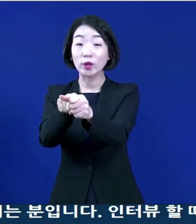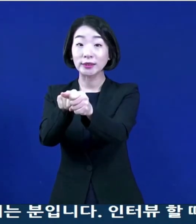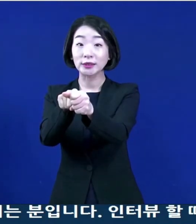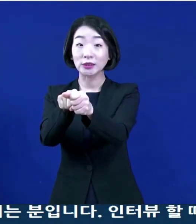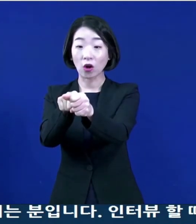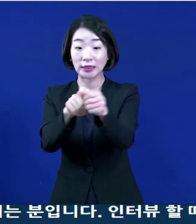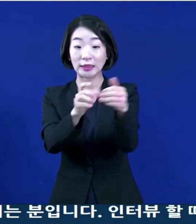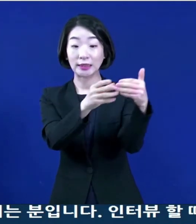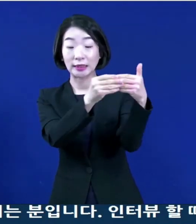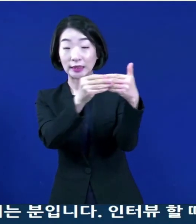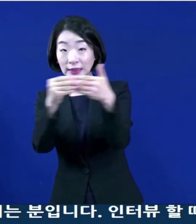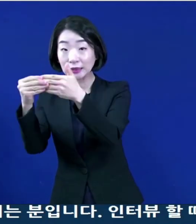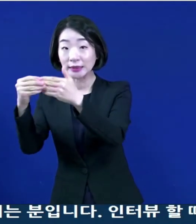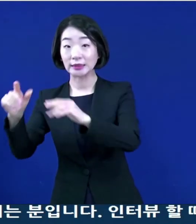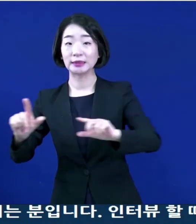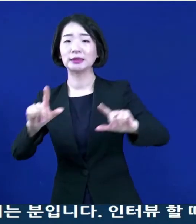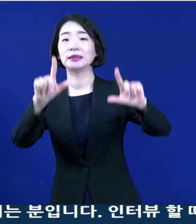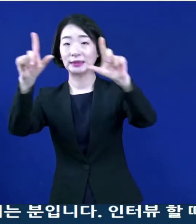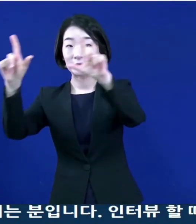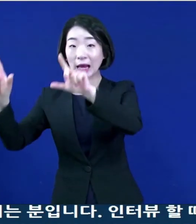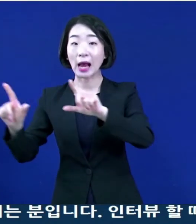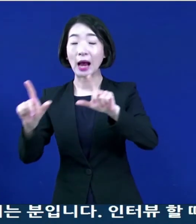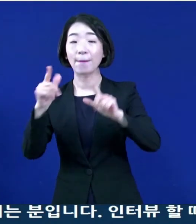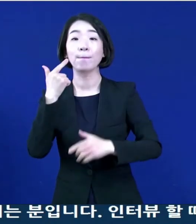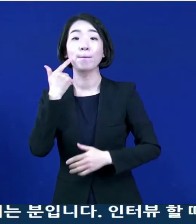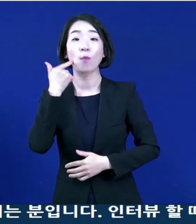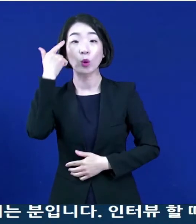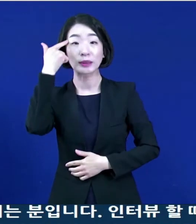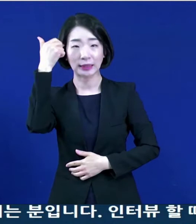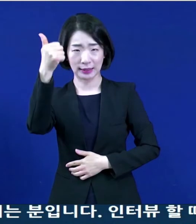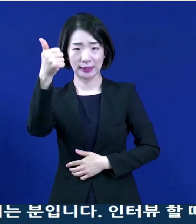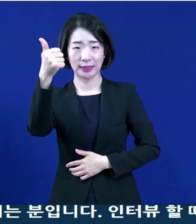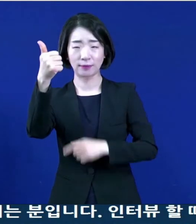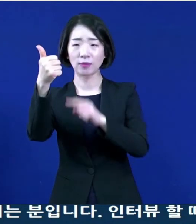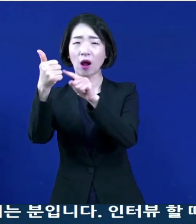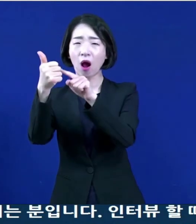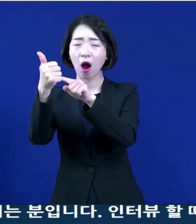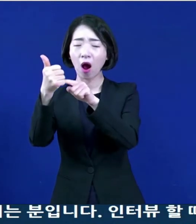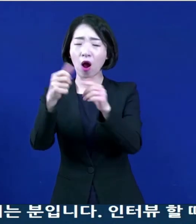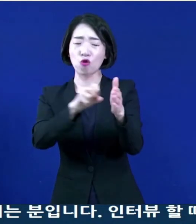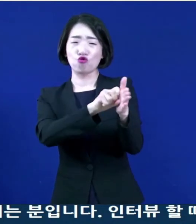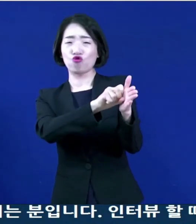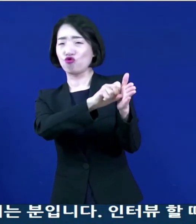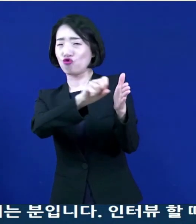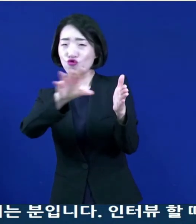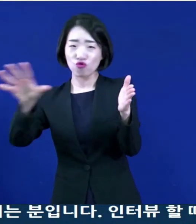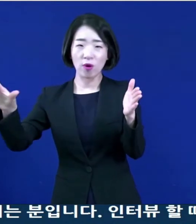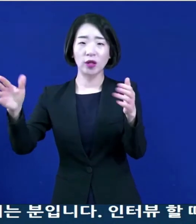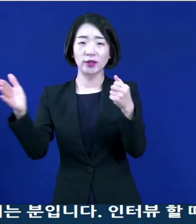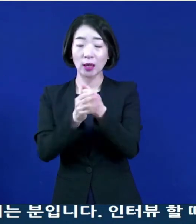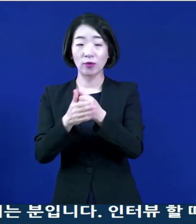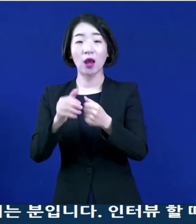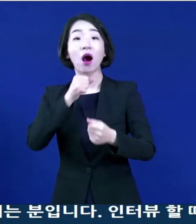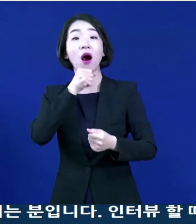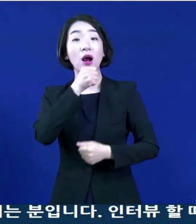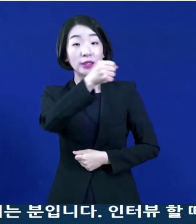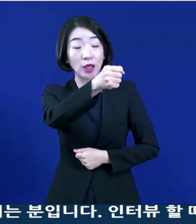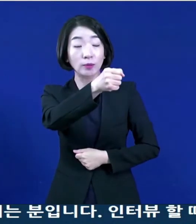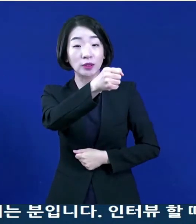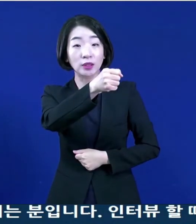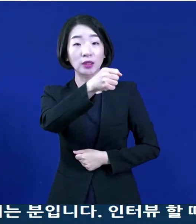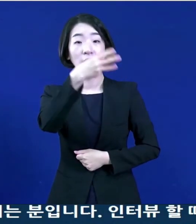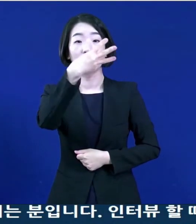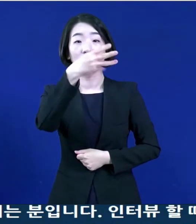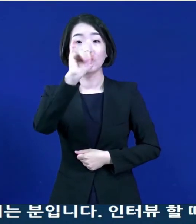삶이라는 책을 쓰신 목사님, 그 책이 너무너무 유명해지니까 그분을 인터뷰한 거였습니다. 릭 워런